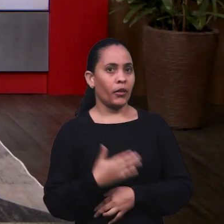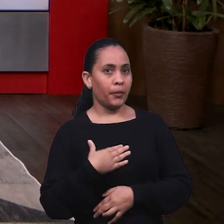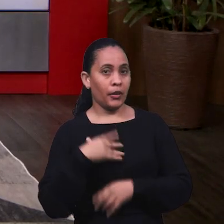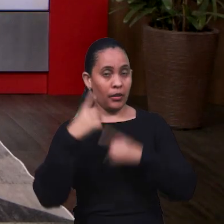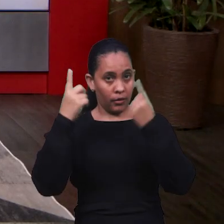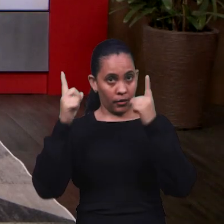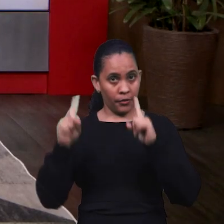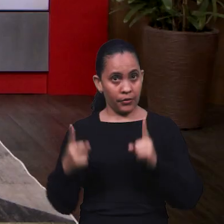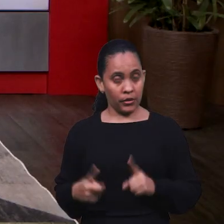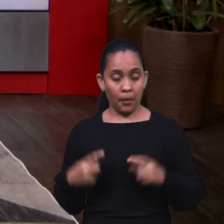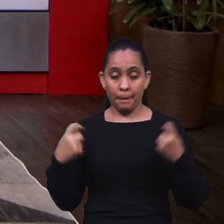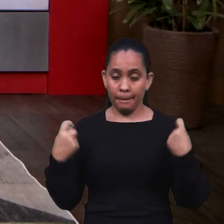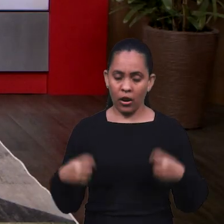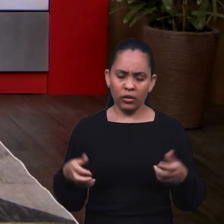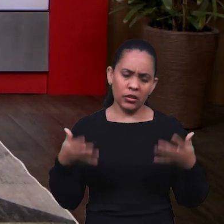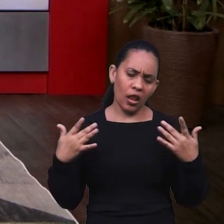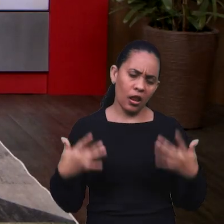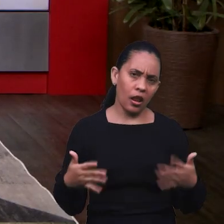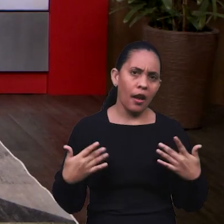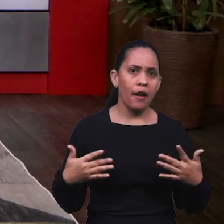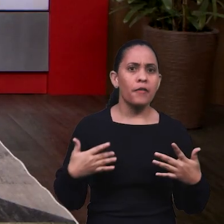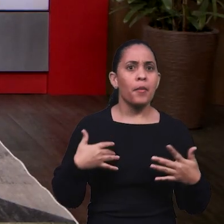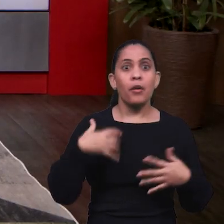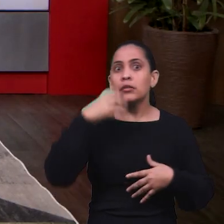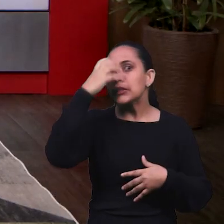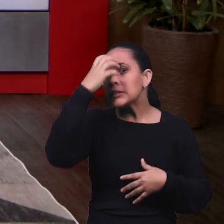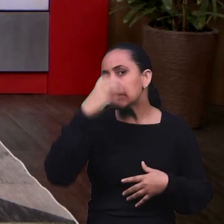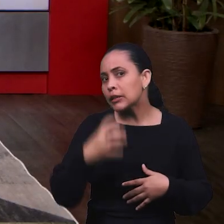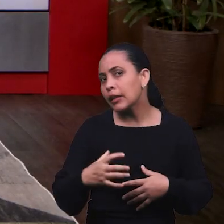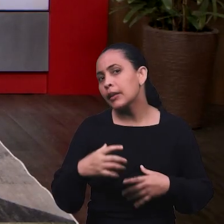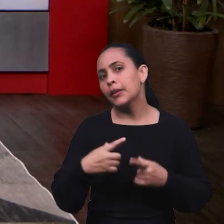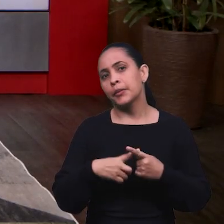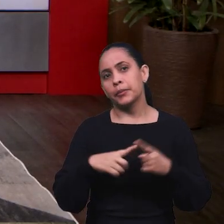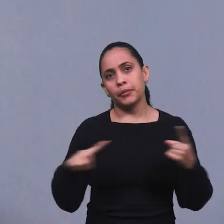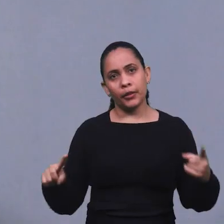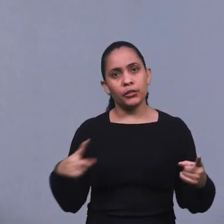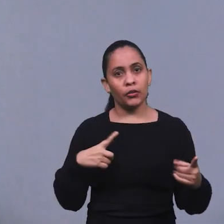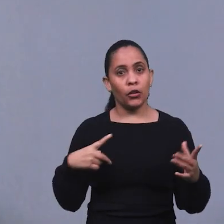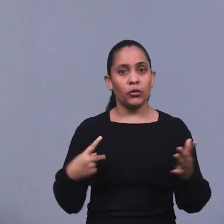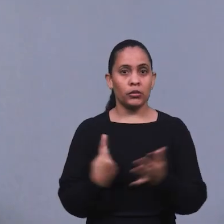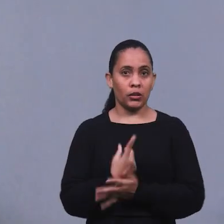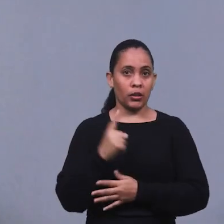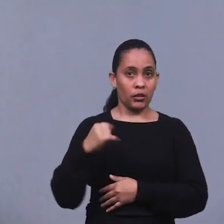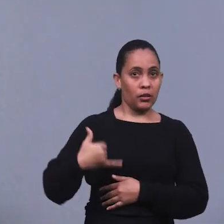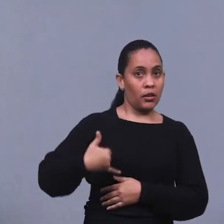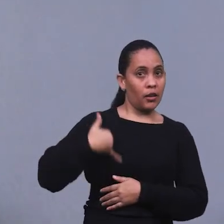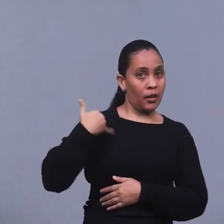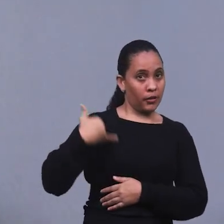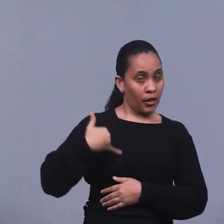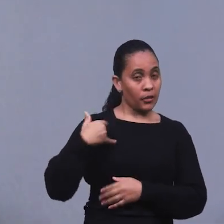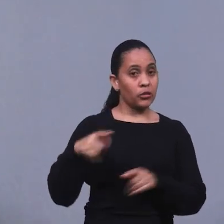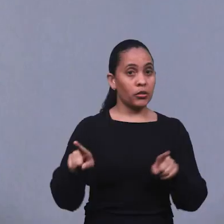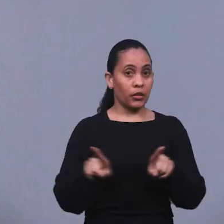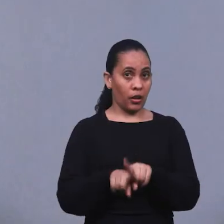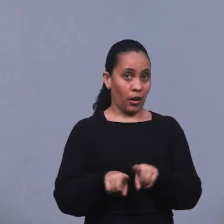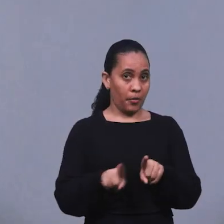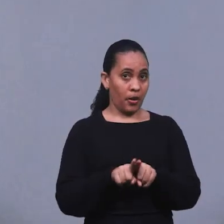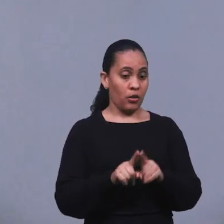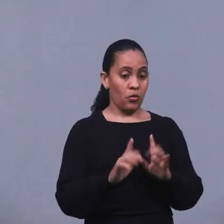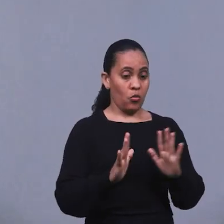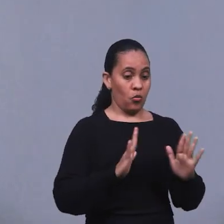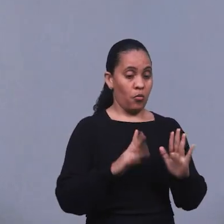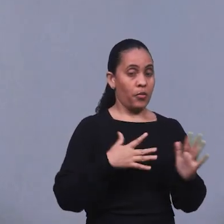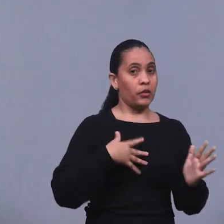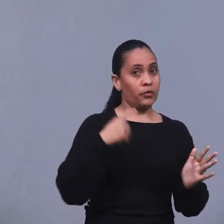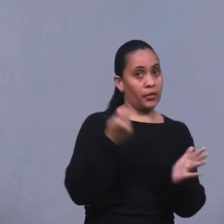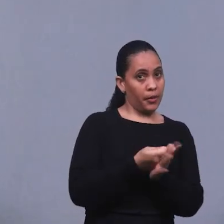da deficiência. Ela pode ser leve, moderada ou grave. O que vai levar em conta é a idade e o tempo mínimo de